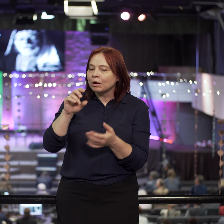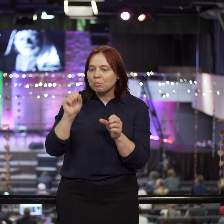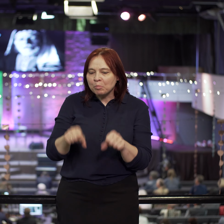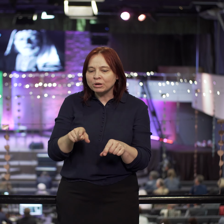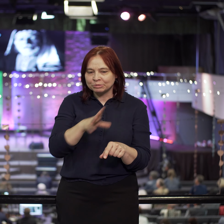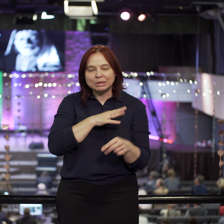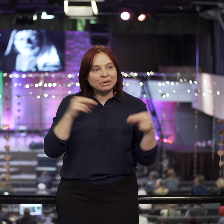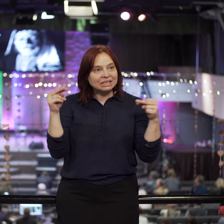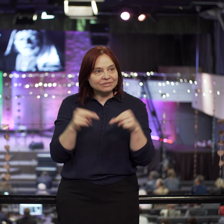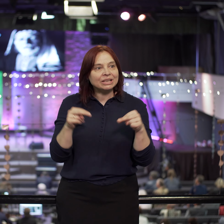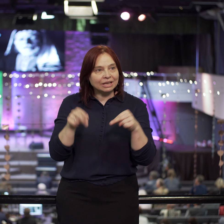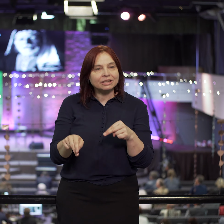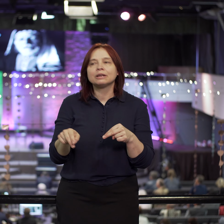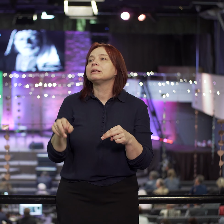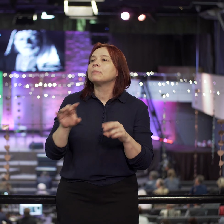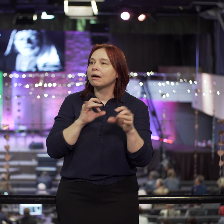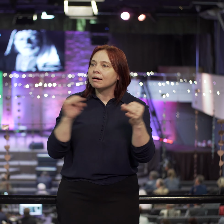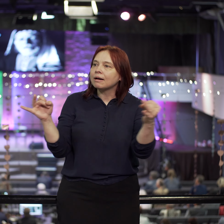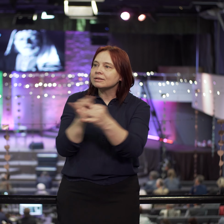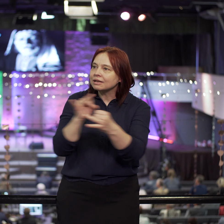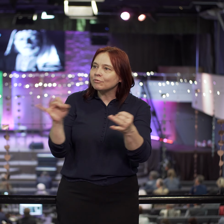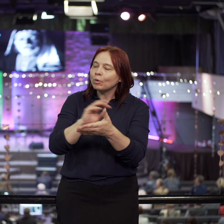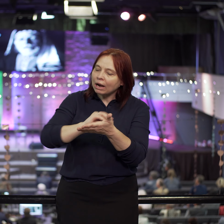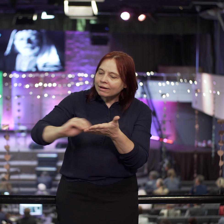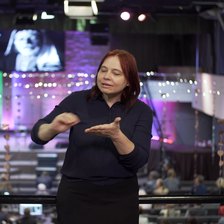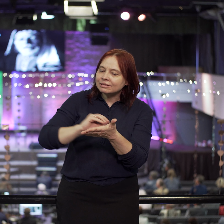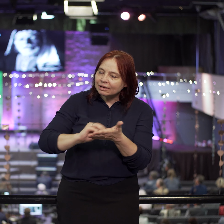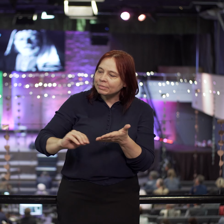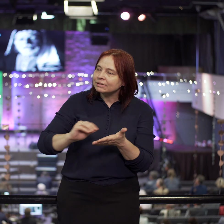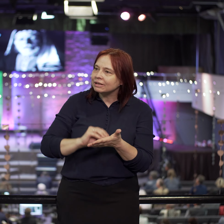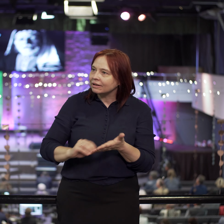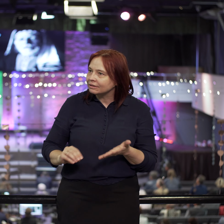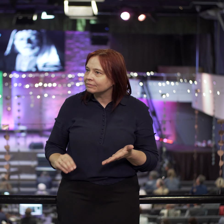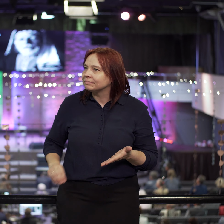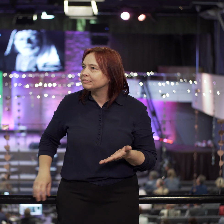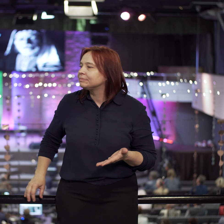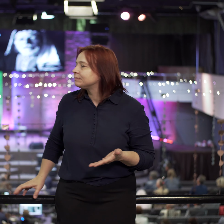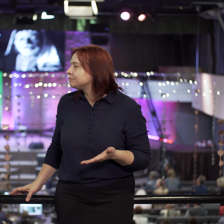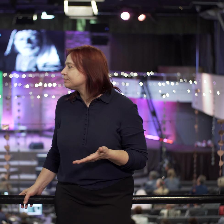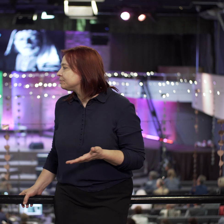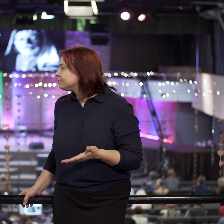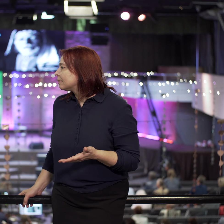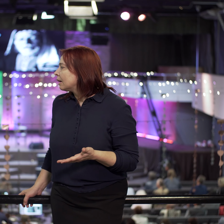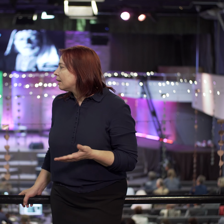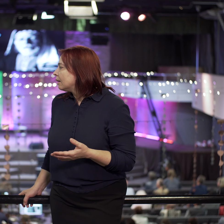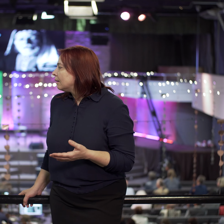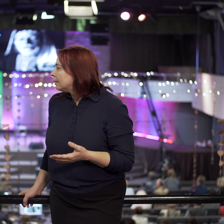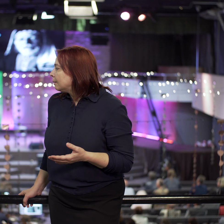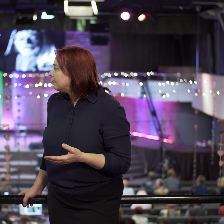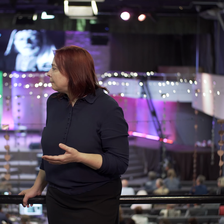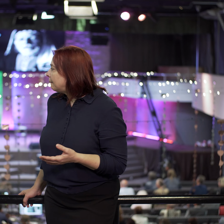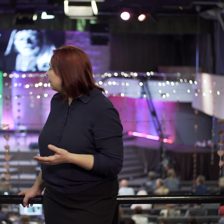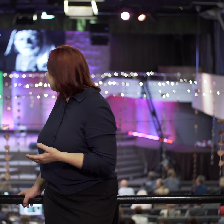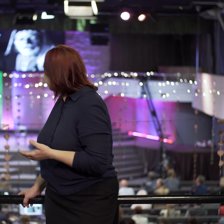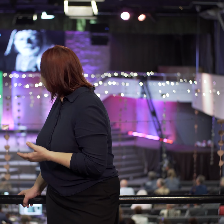этого разговора, он потом его и изложил здесь, в Евангелии от Иоанна. Если у меня есть 3